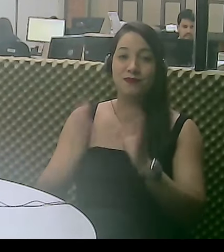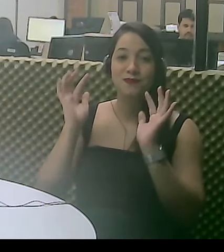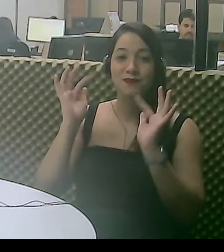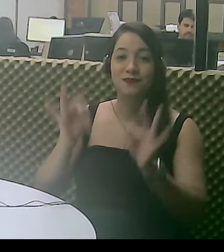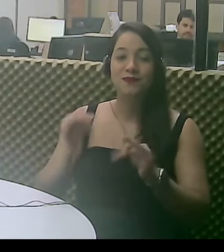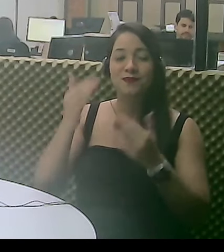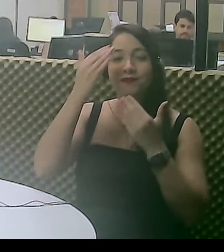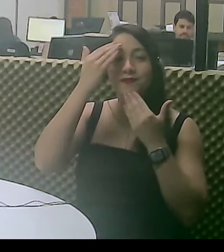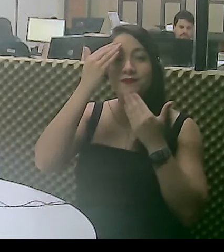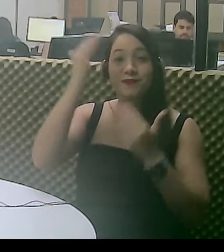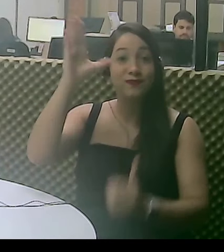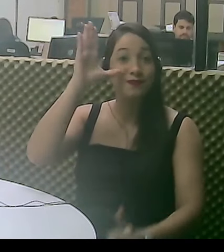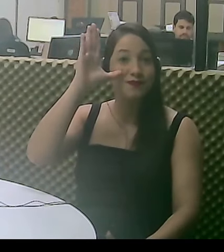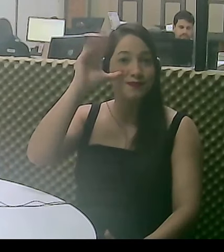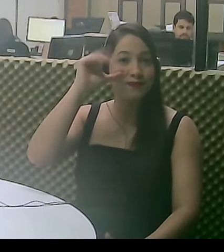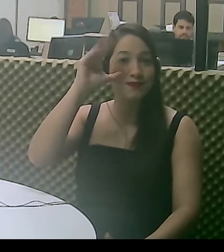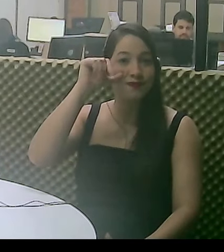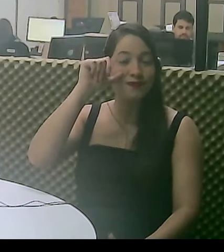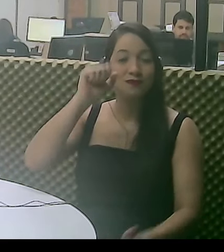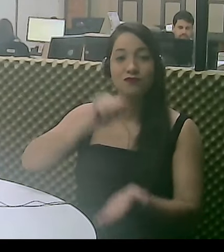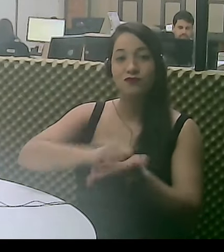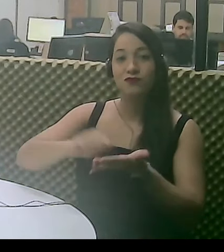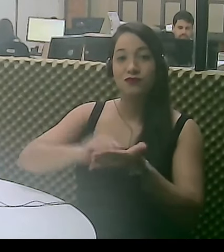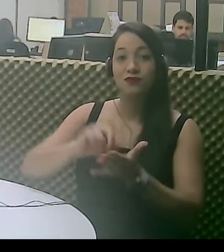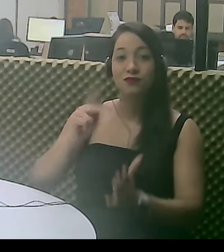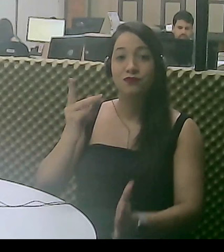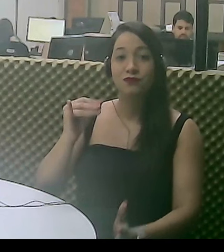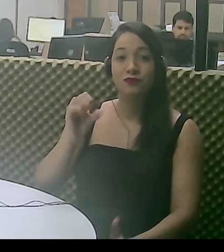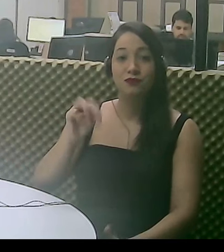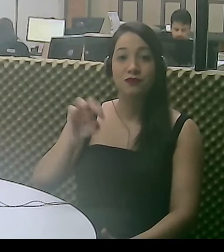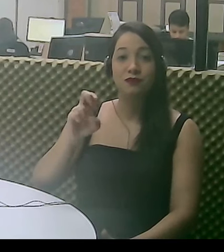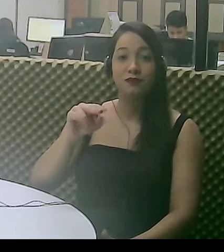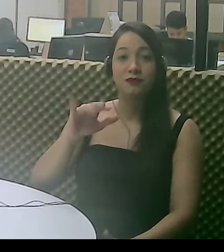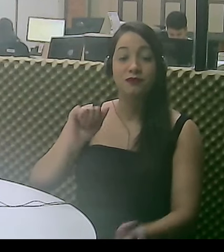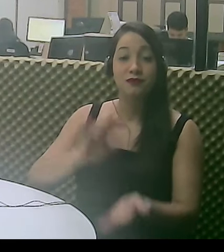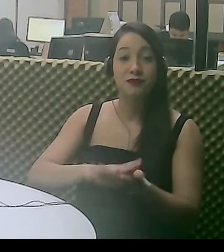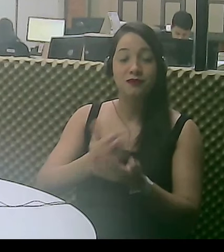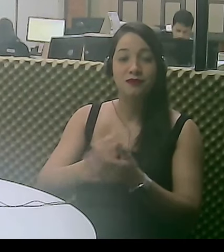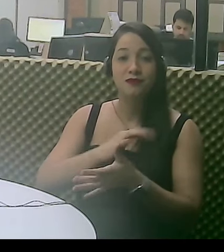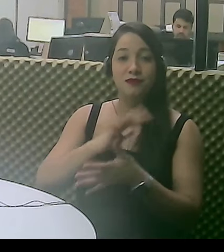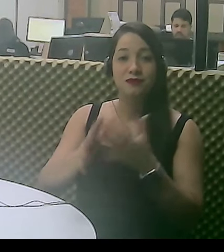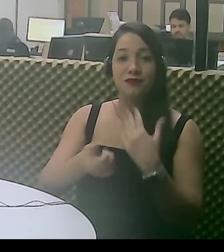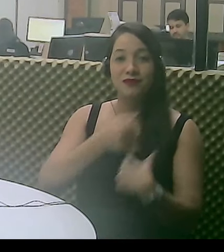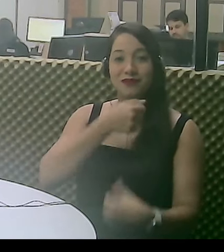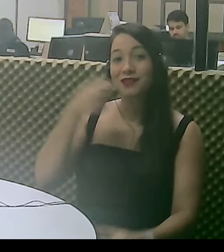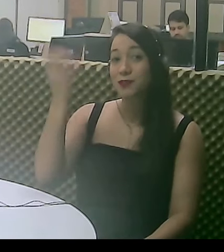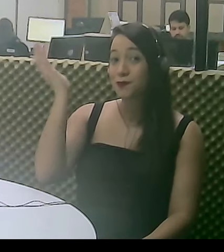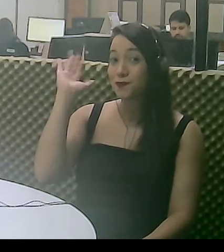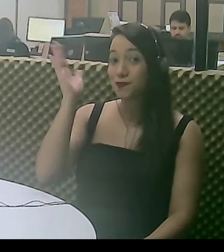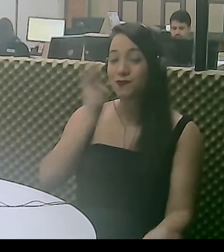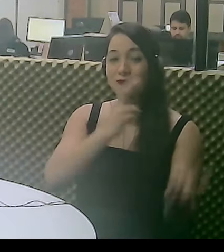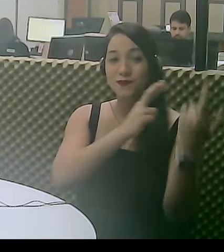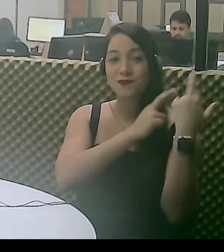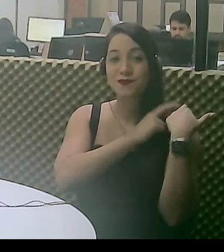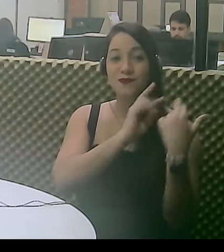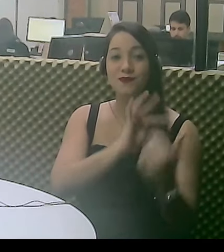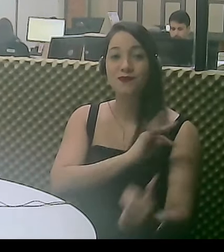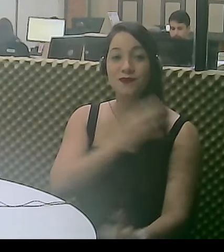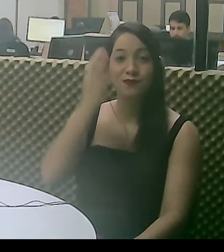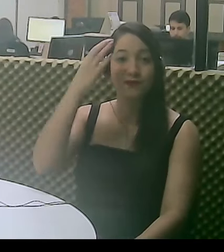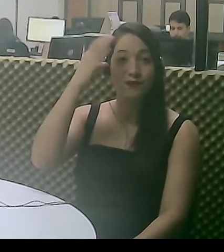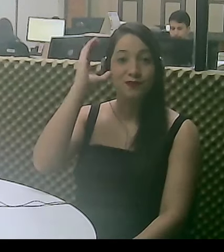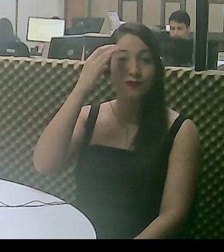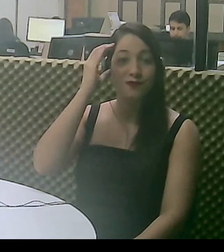aqui obrigada pela sua audiência edição k tradução em Libras Amanda Valentim responsável